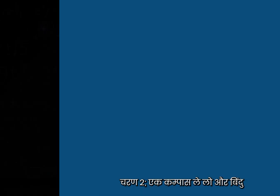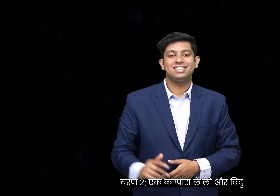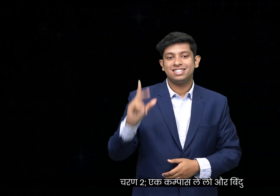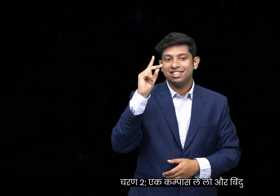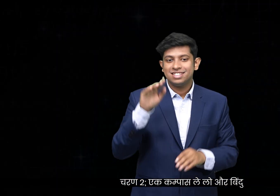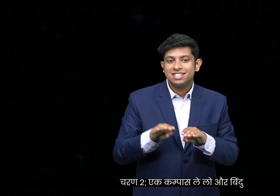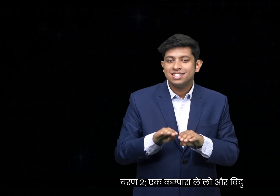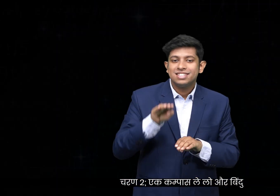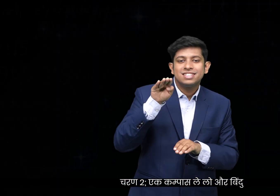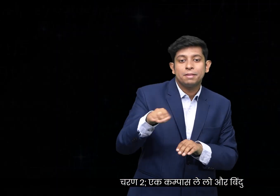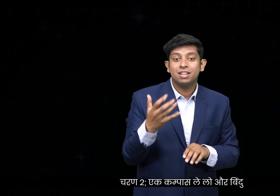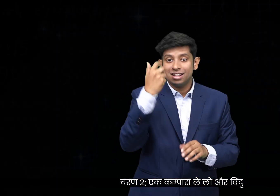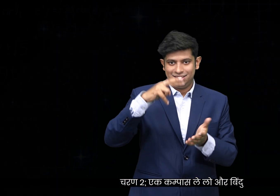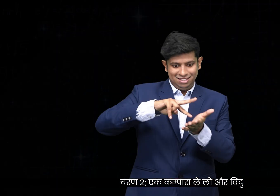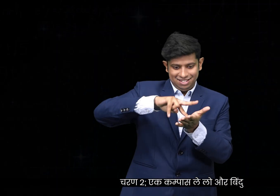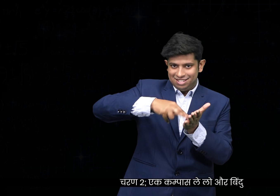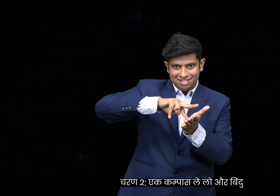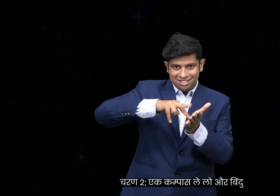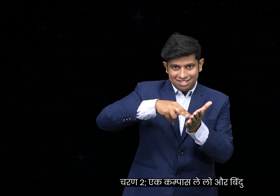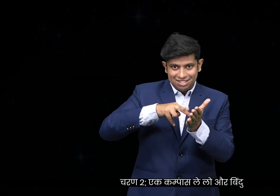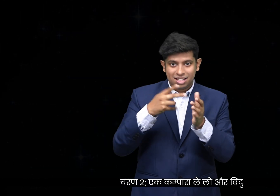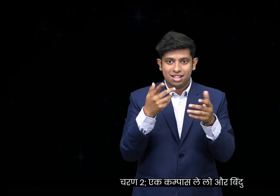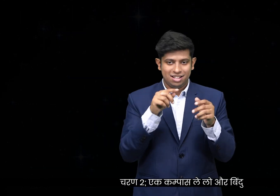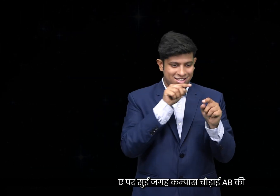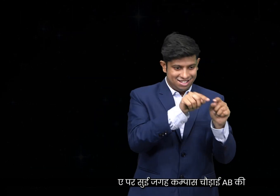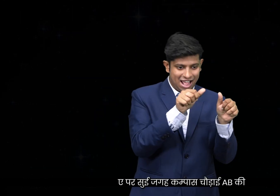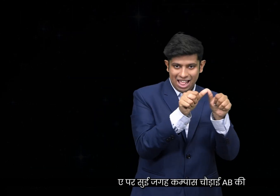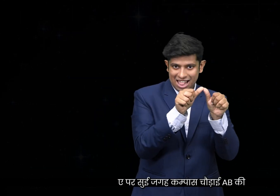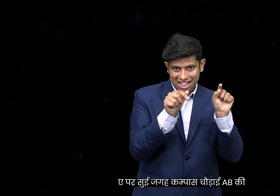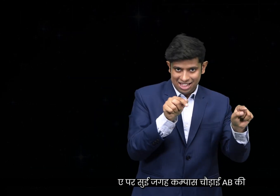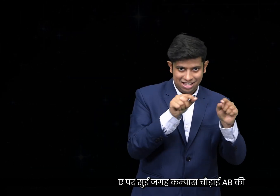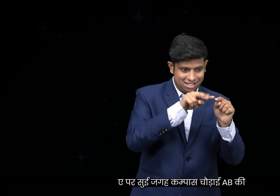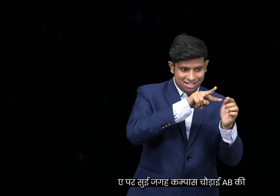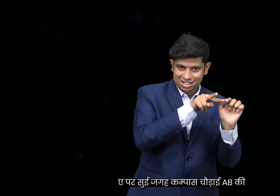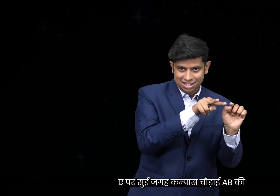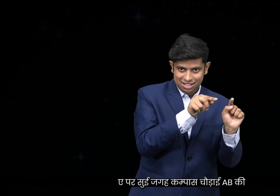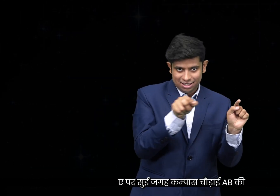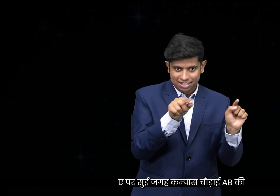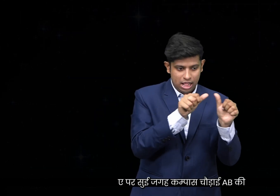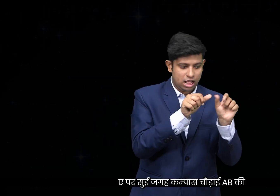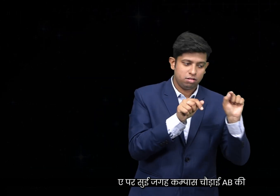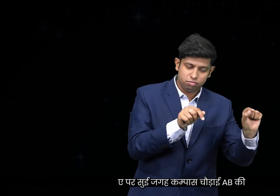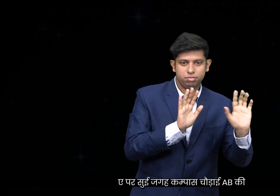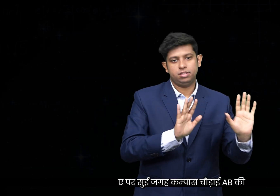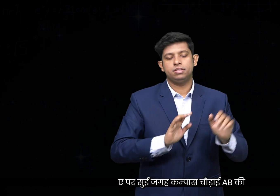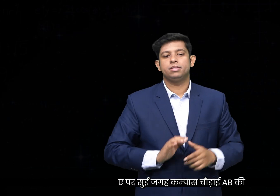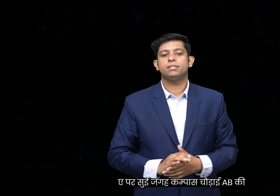चरण 2, एक कंपास ले लो और बिंदुओं पर सुई जगह कंपास चौड़ाई AB